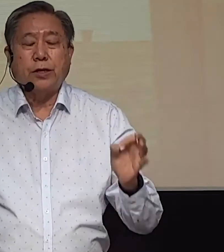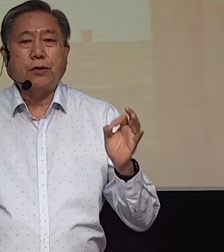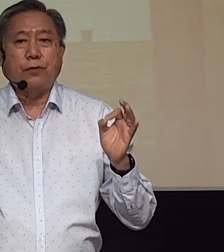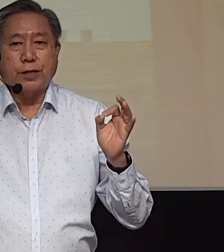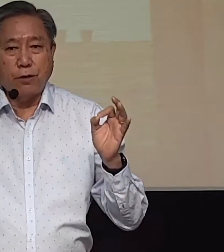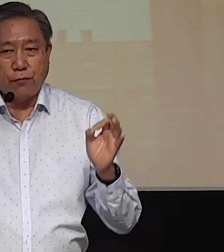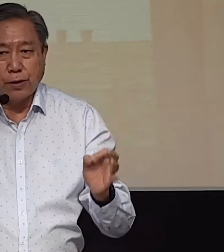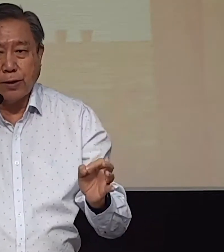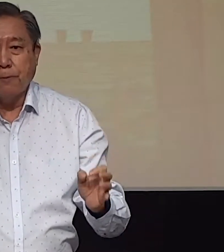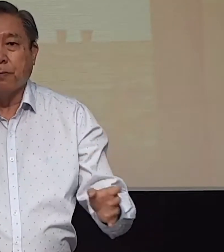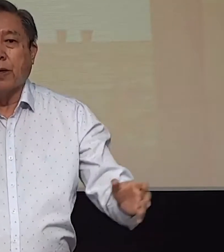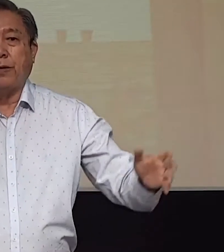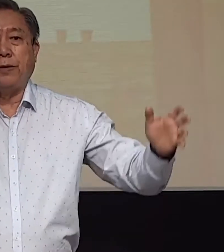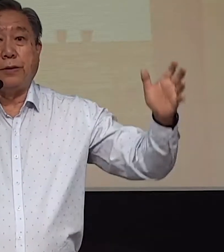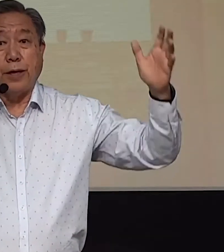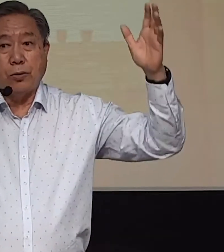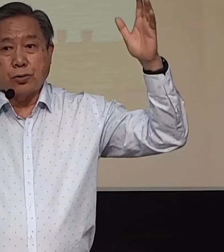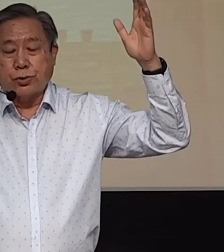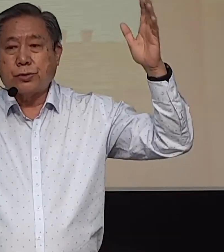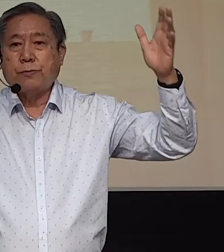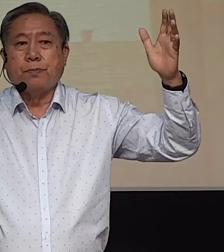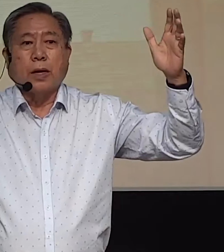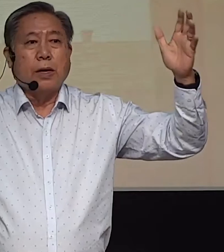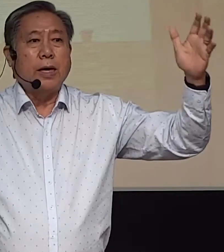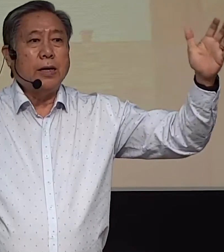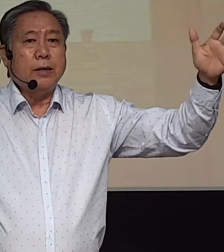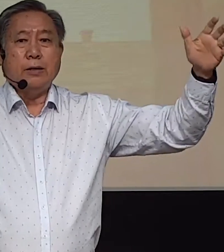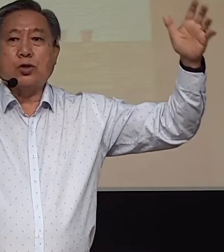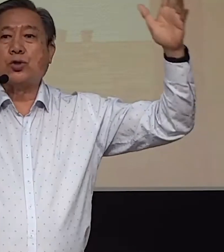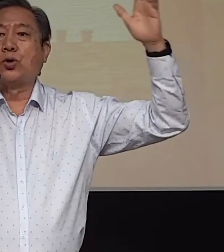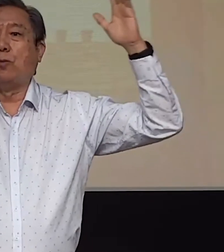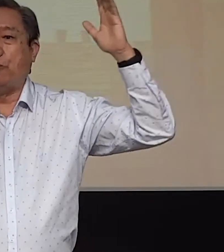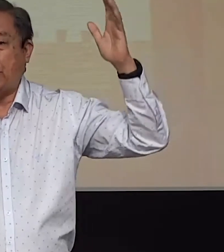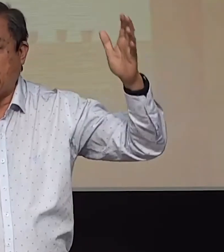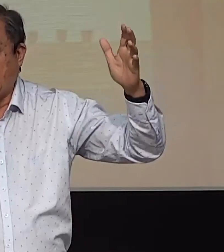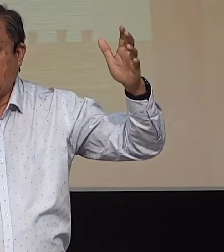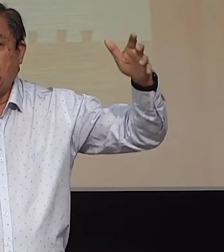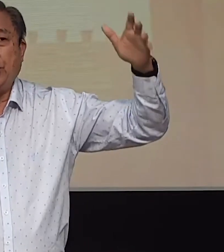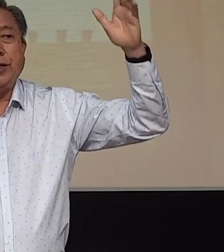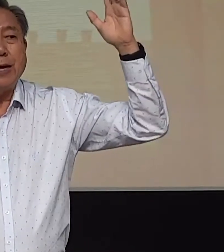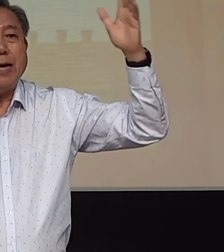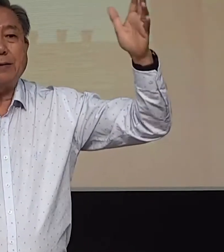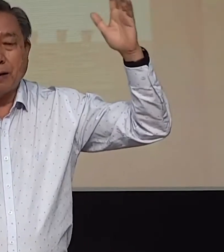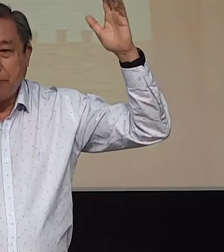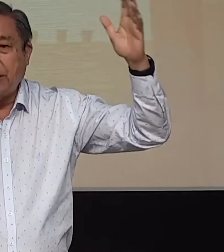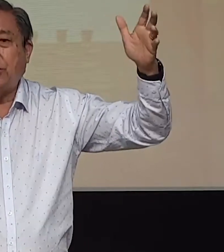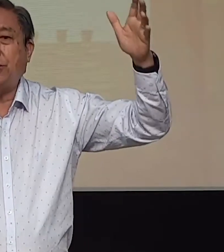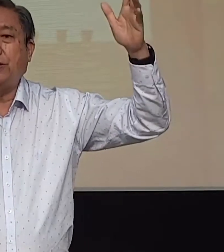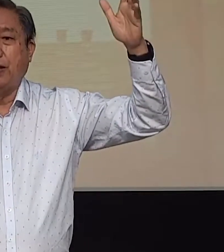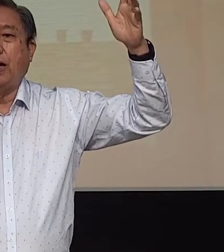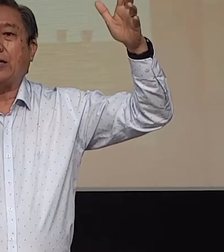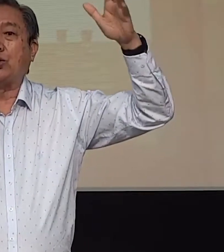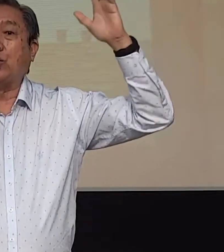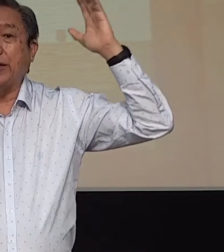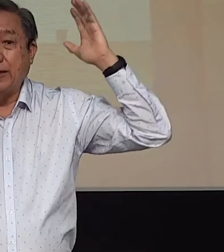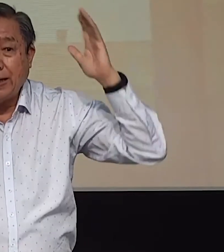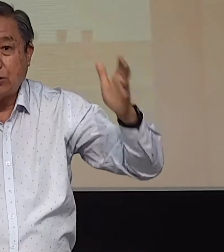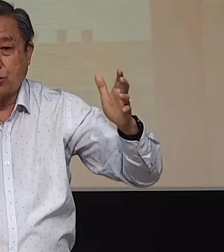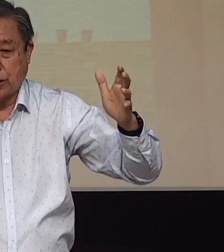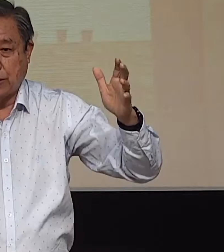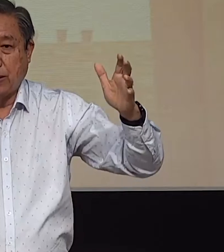quê? Significa que Deus, Ele supre diretamente a